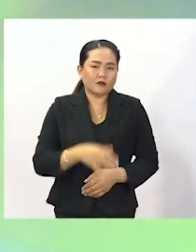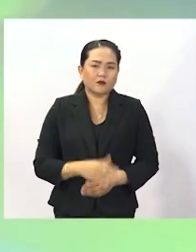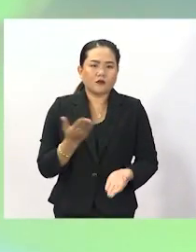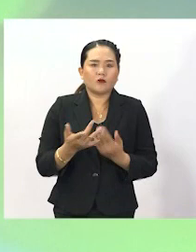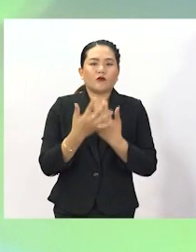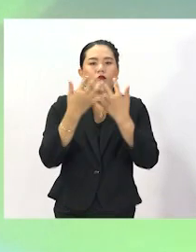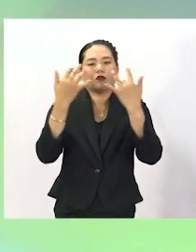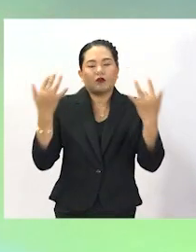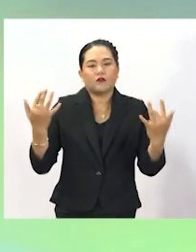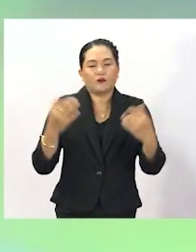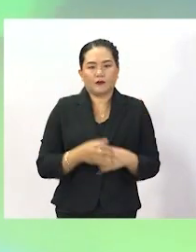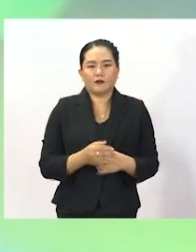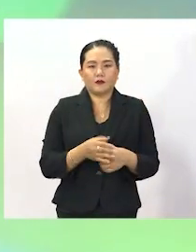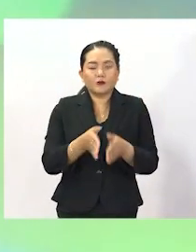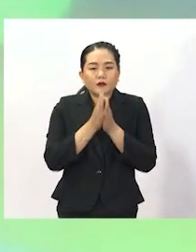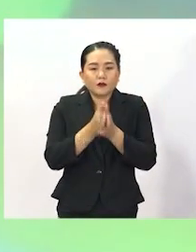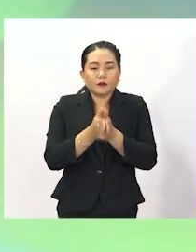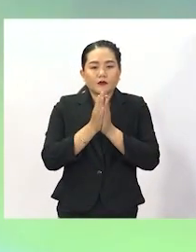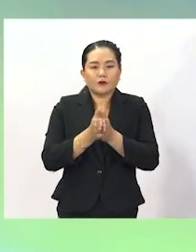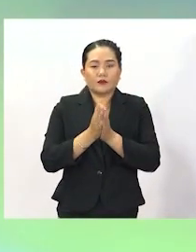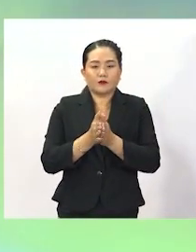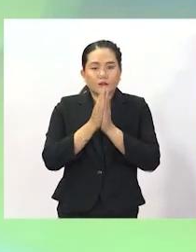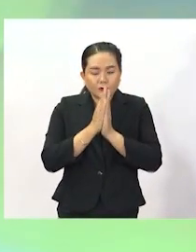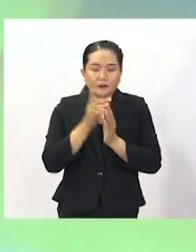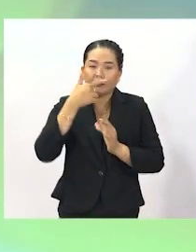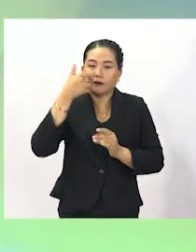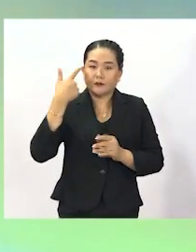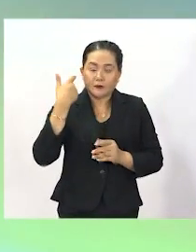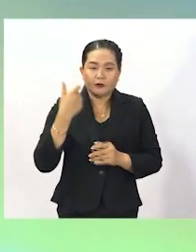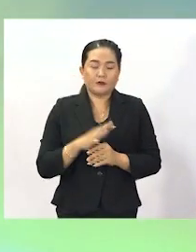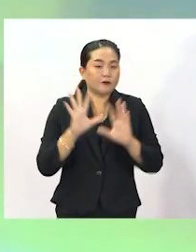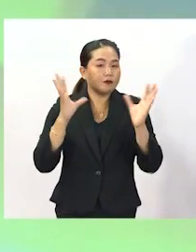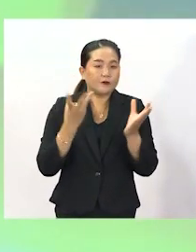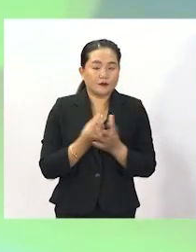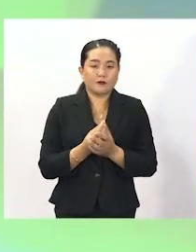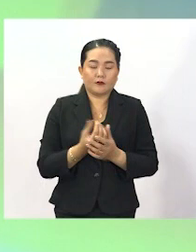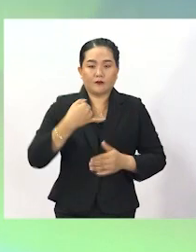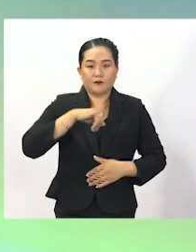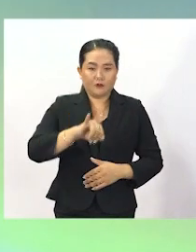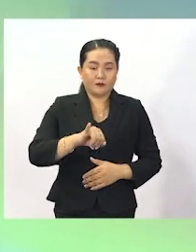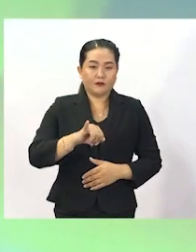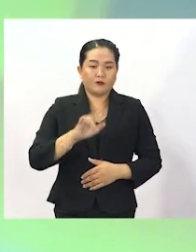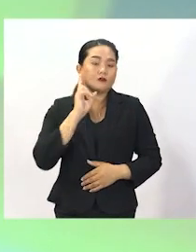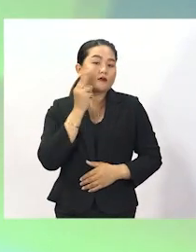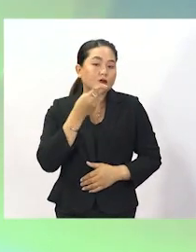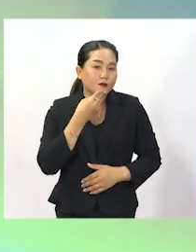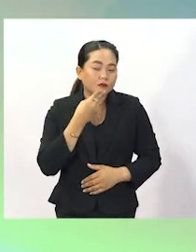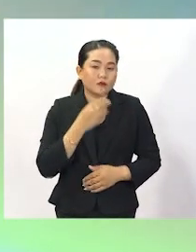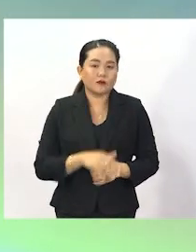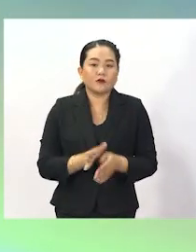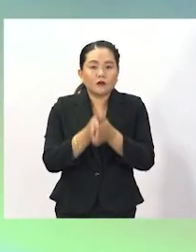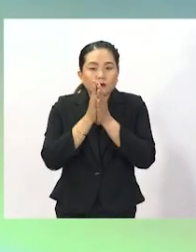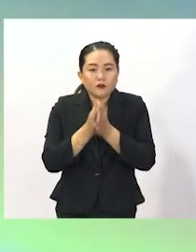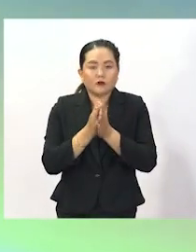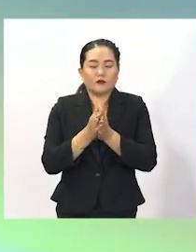សល់ច្រើនមែនទែនសូមអំពាវនាវដល់មាតាបិតាអាណាព្យាបាលទាំងឡាយដែលមានកូនកោថ្លង់ហ្នឹង